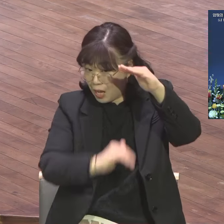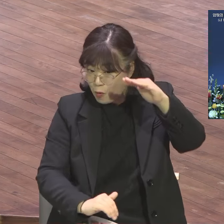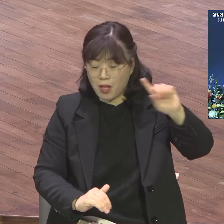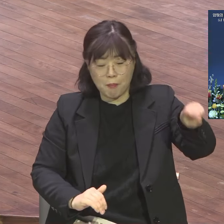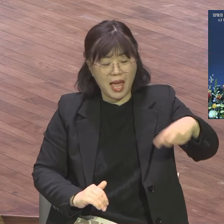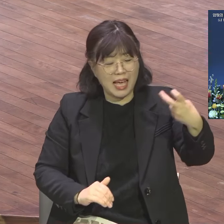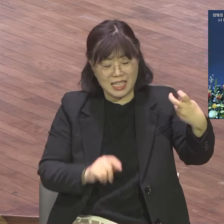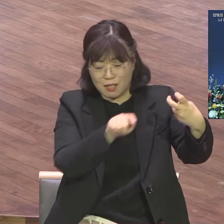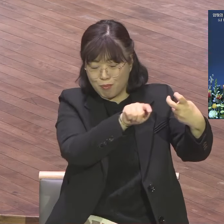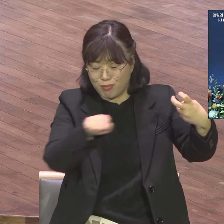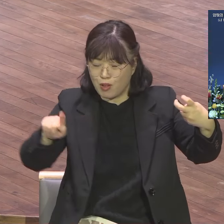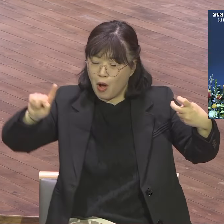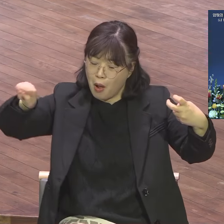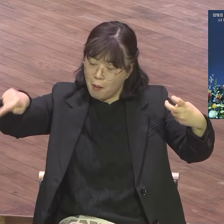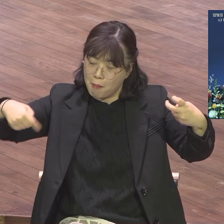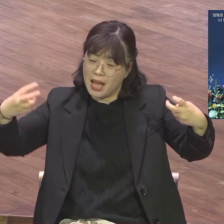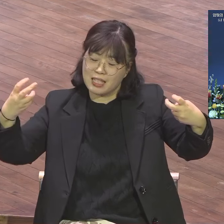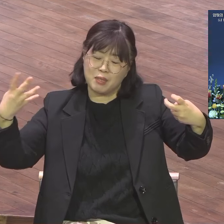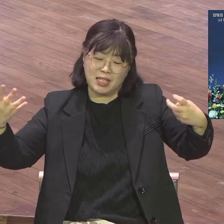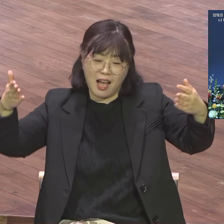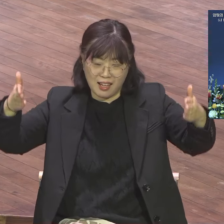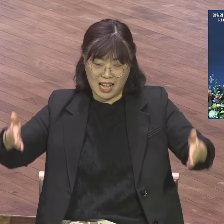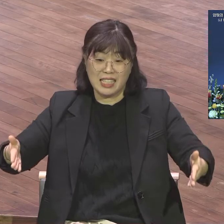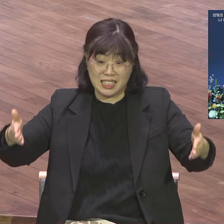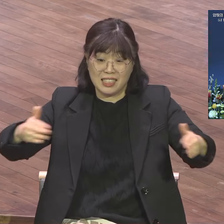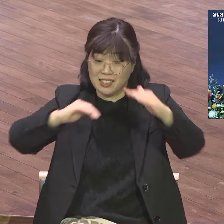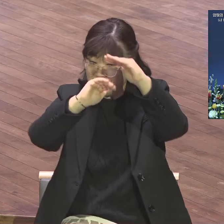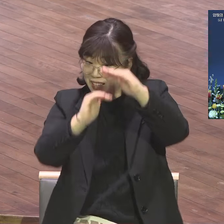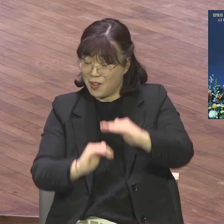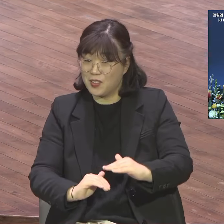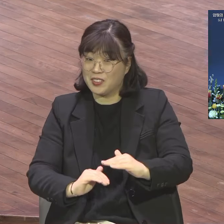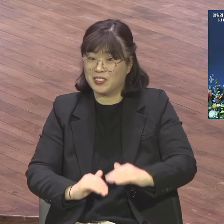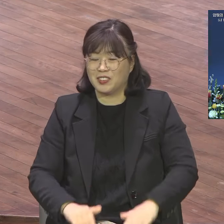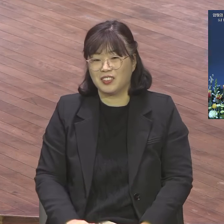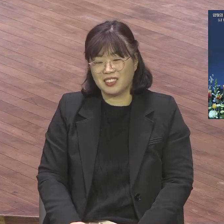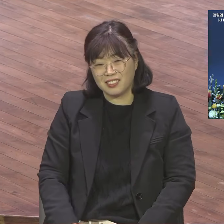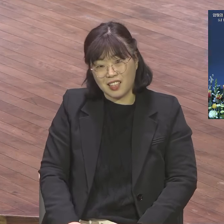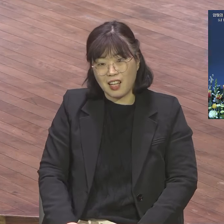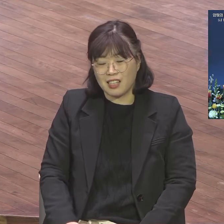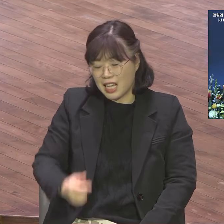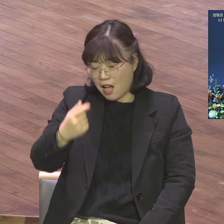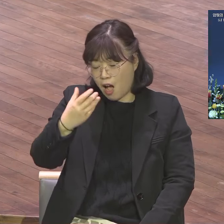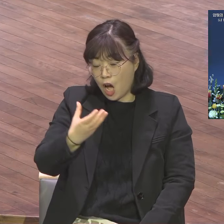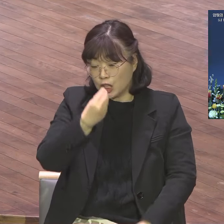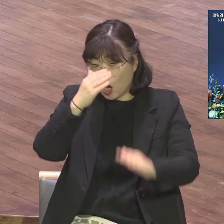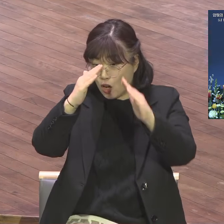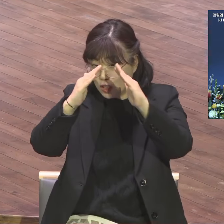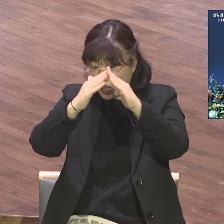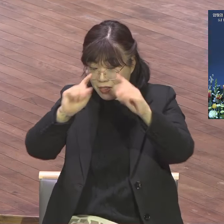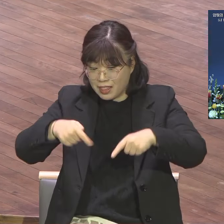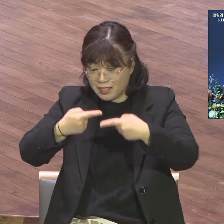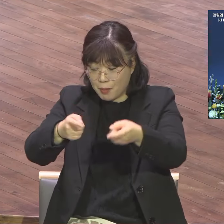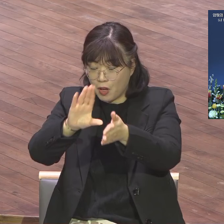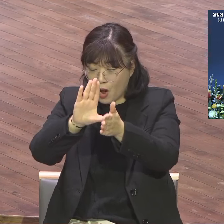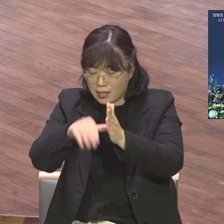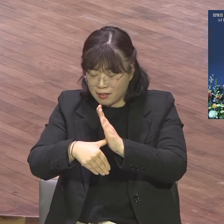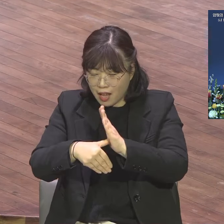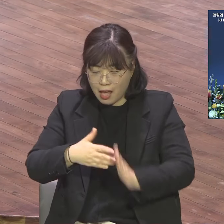우리가 어떤 영적 자세를 가지고 어떤 영적 자세를 가지고 하나님께 나가야 되는가?